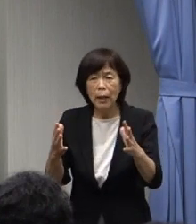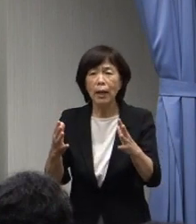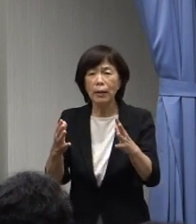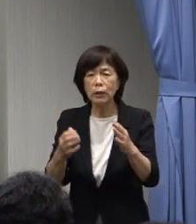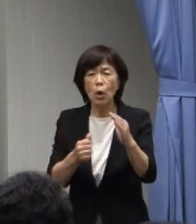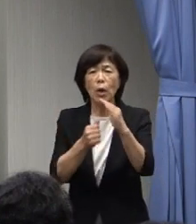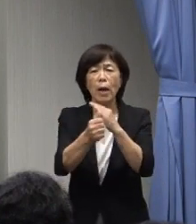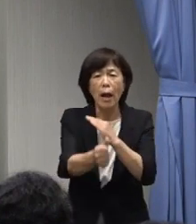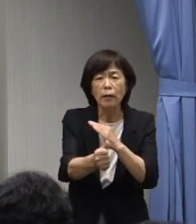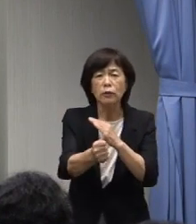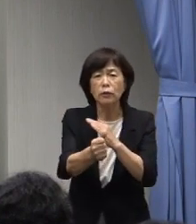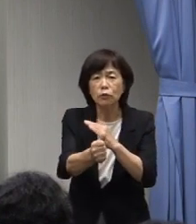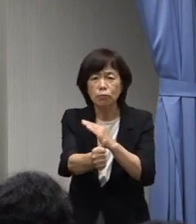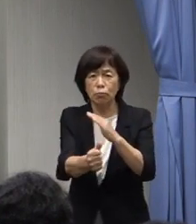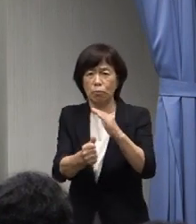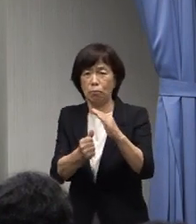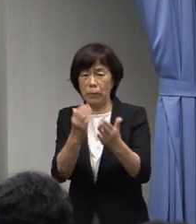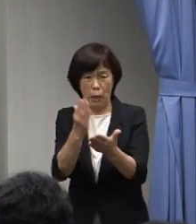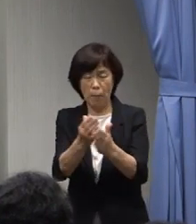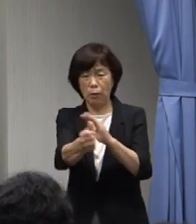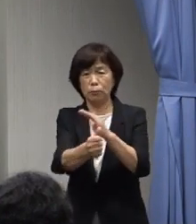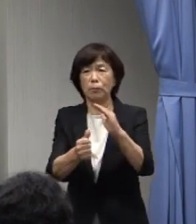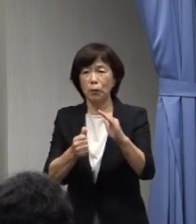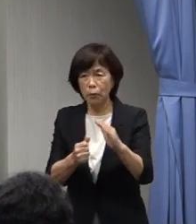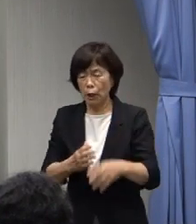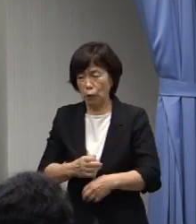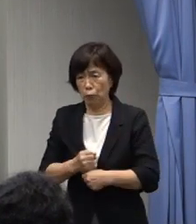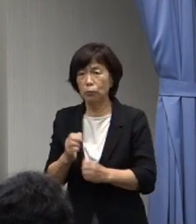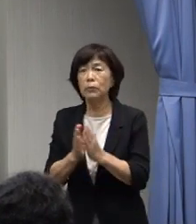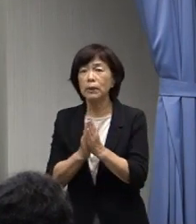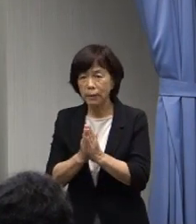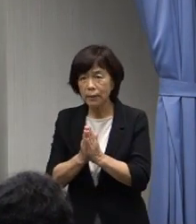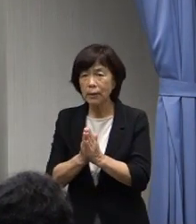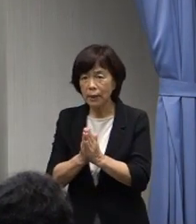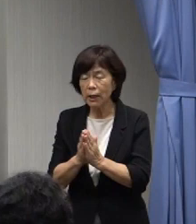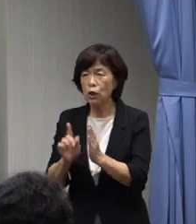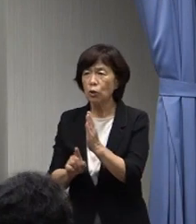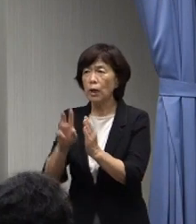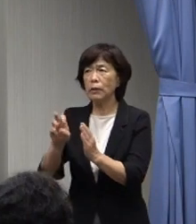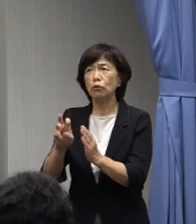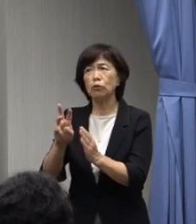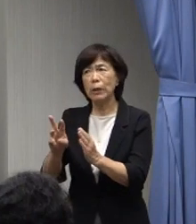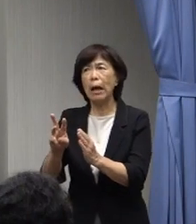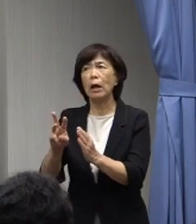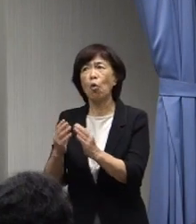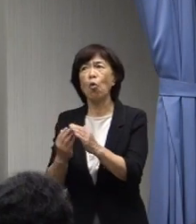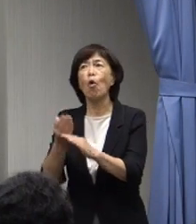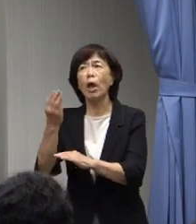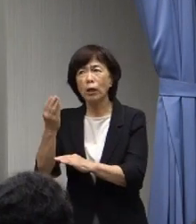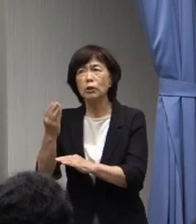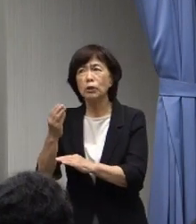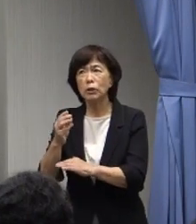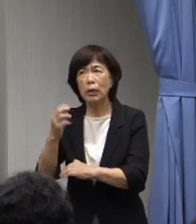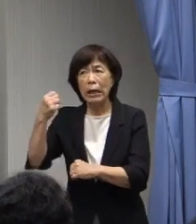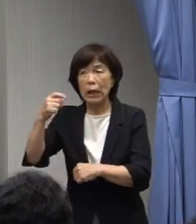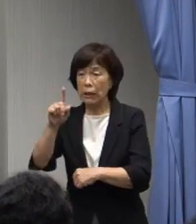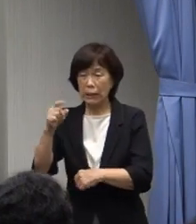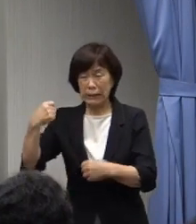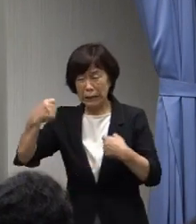らえたらと思います。大体この33以上が超えるのは、一夏で10日ぐらいというふうに言われてますけれども、非常